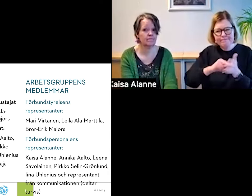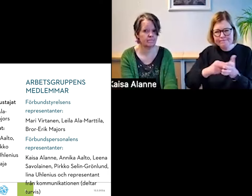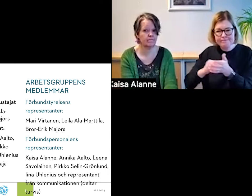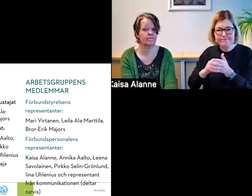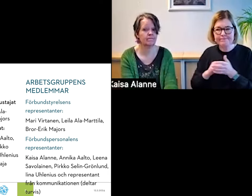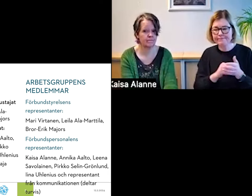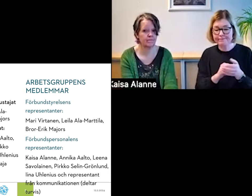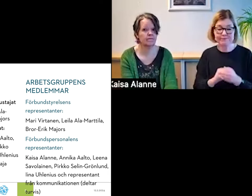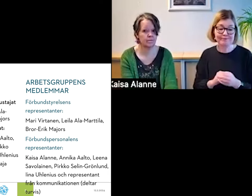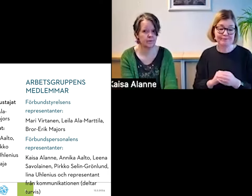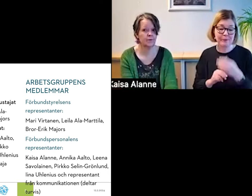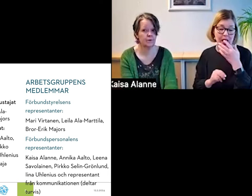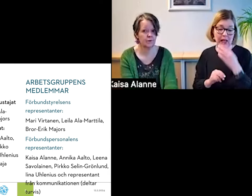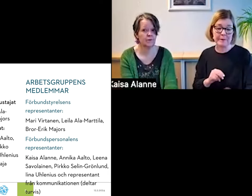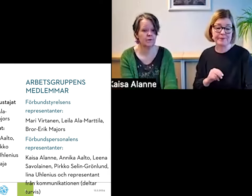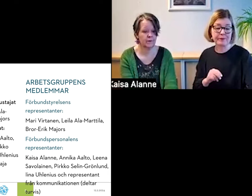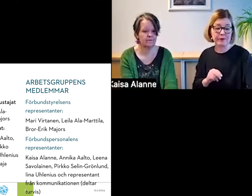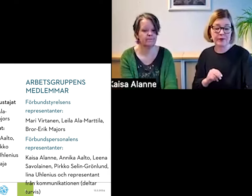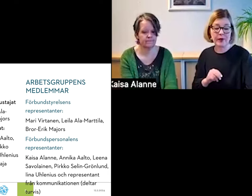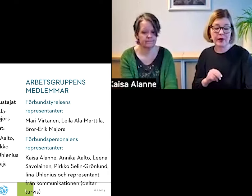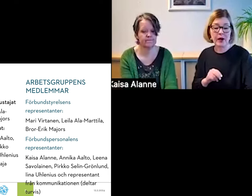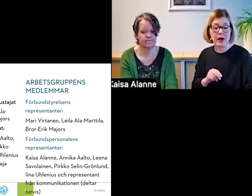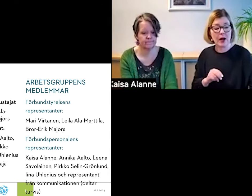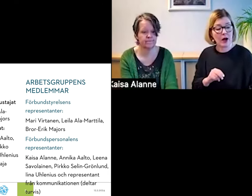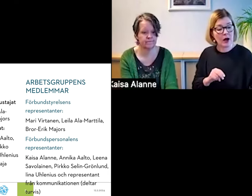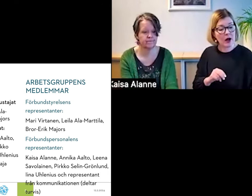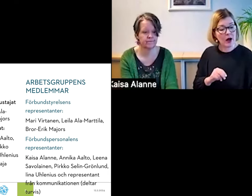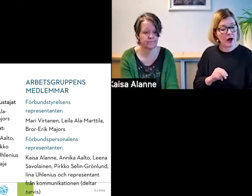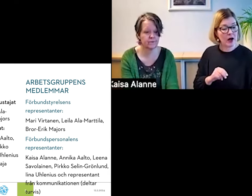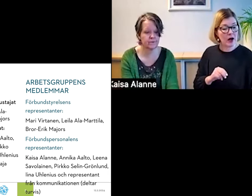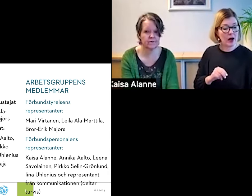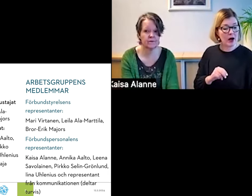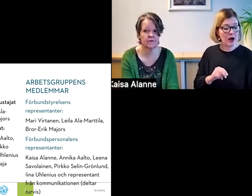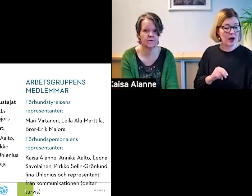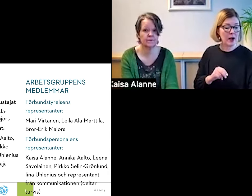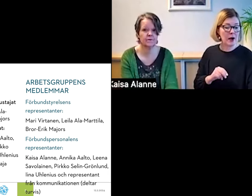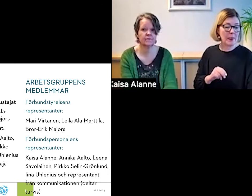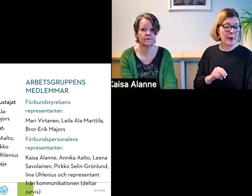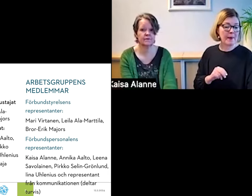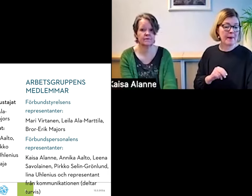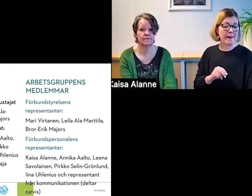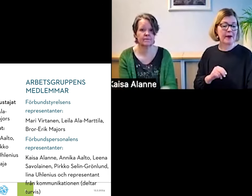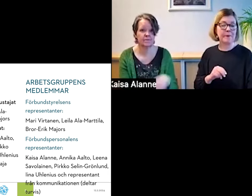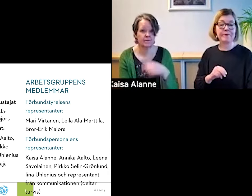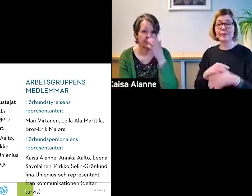Ja tästä syystä tosiaan tämä työryhmä on sitten tehnyt suunnitelmia.